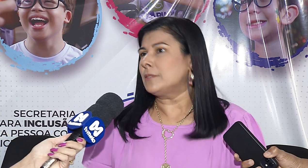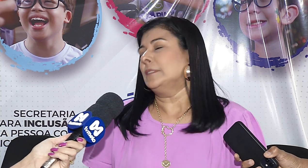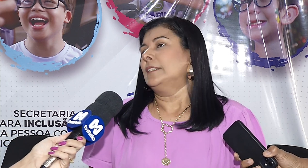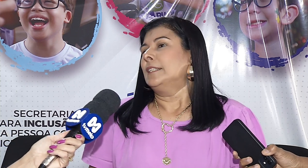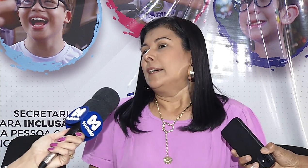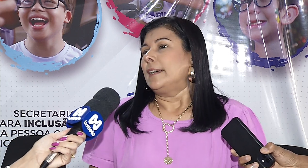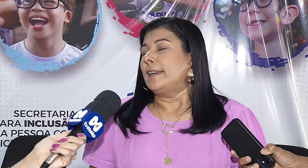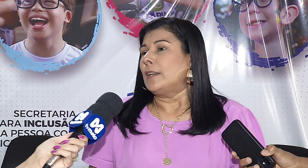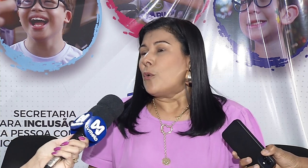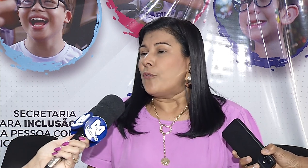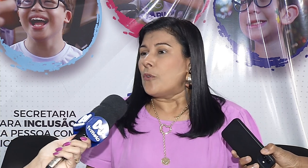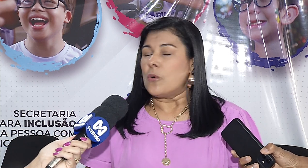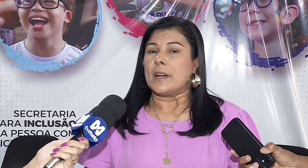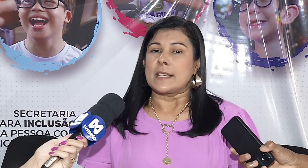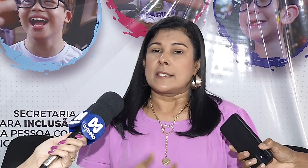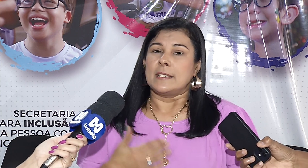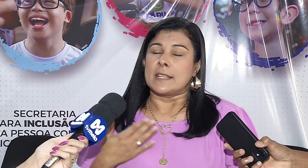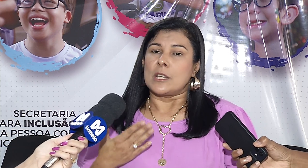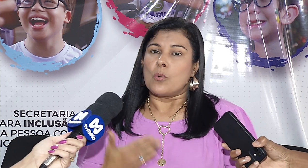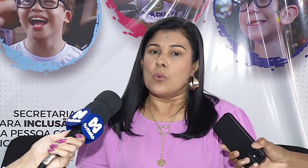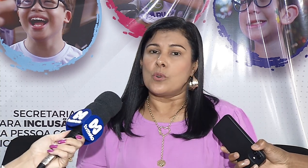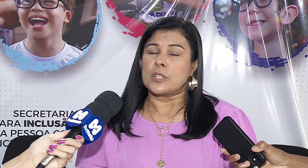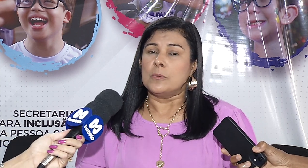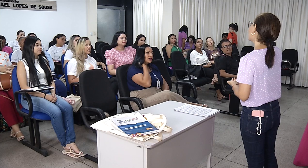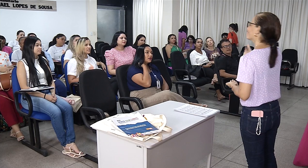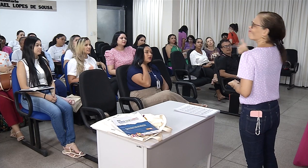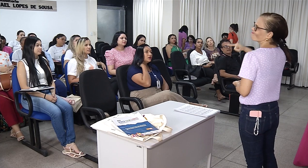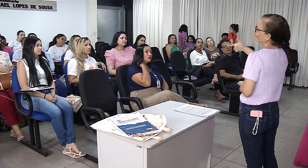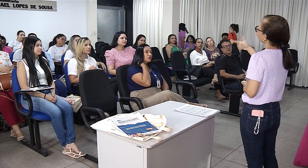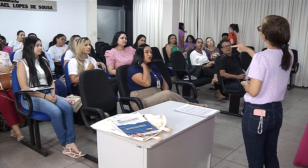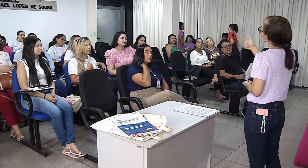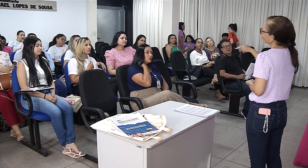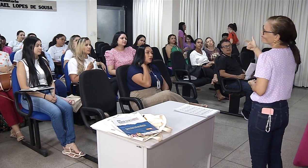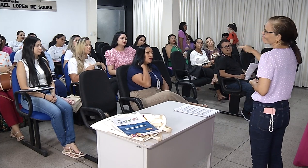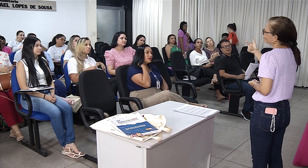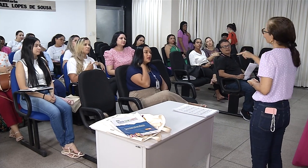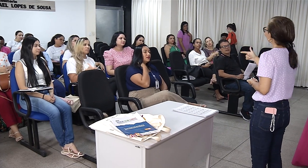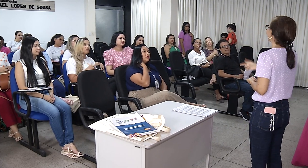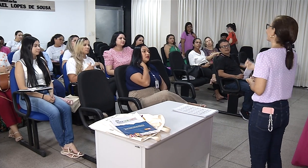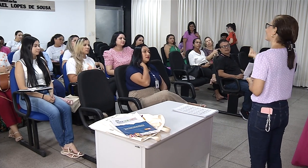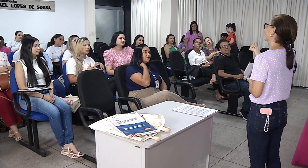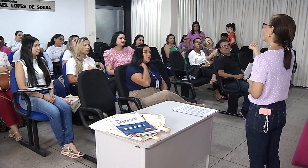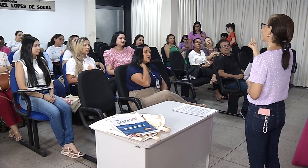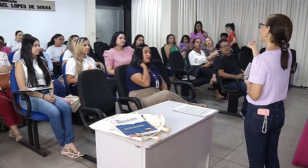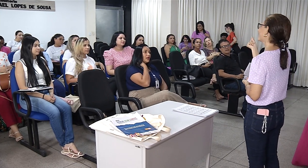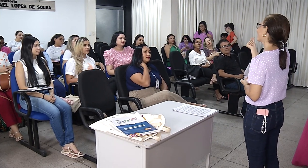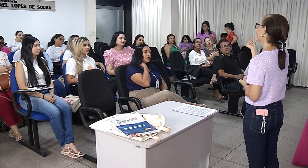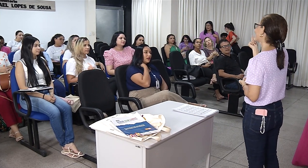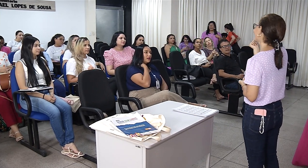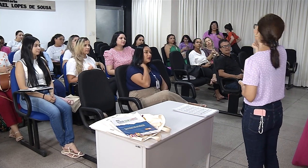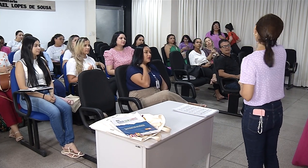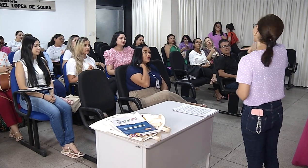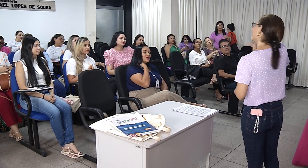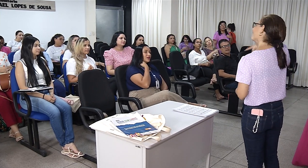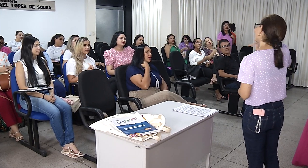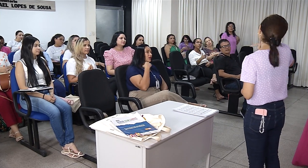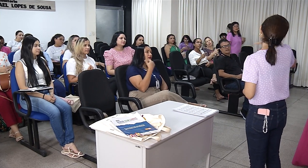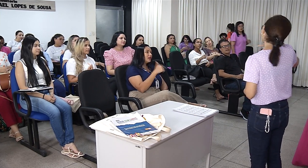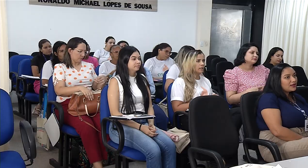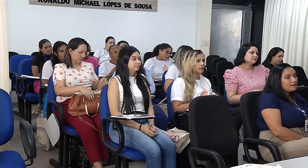muito louvor esse curso. O programa Entenda Minhas Mãos é realizado pela CEID.